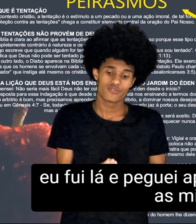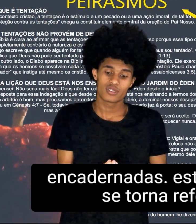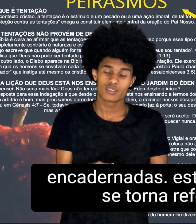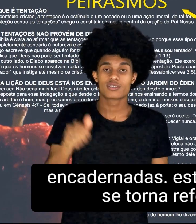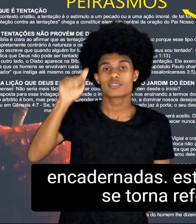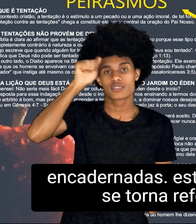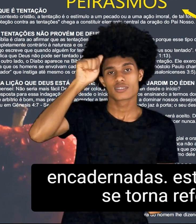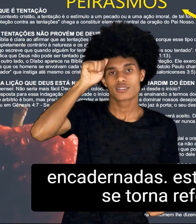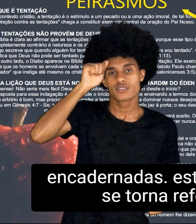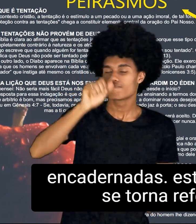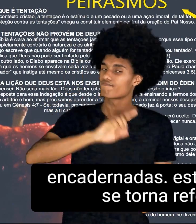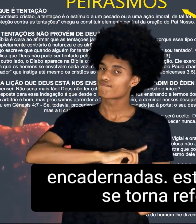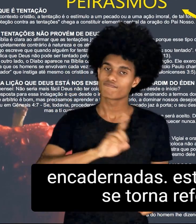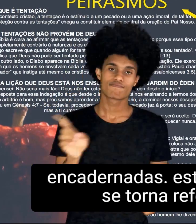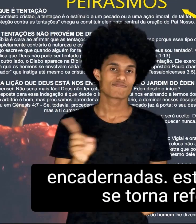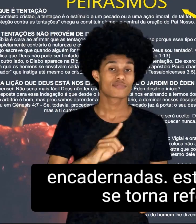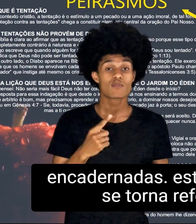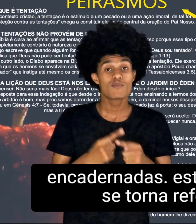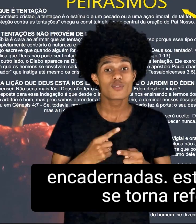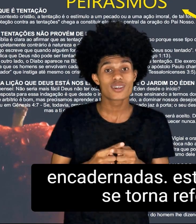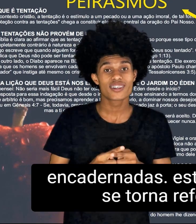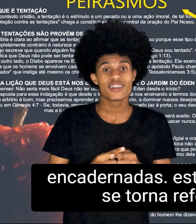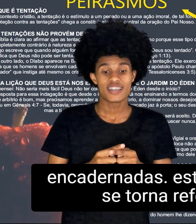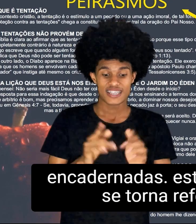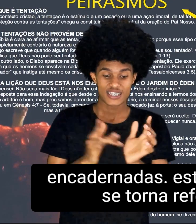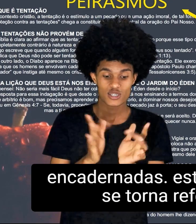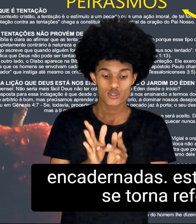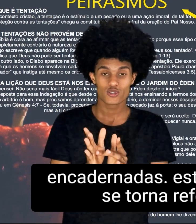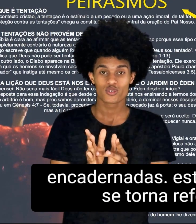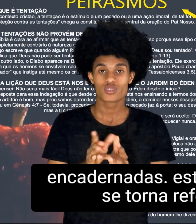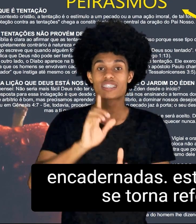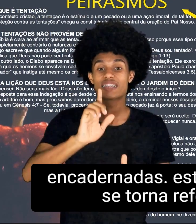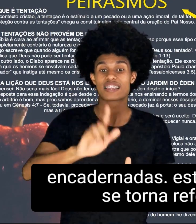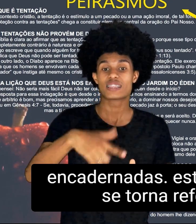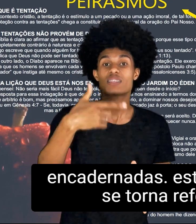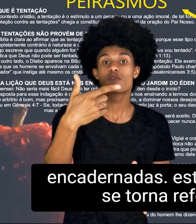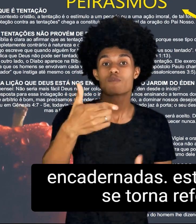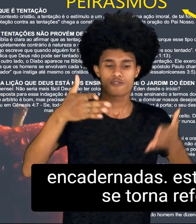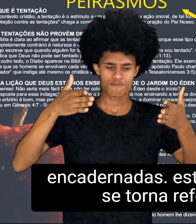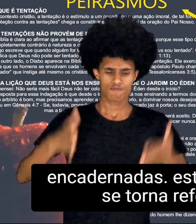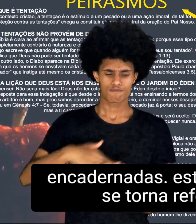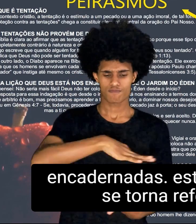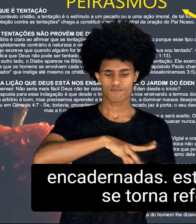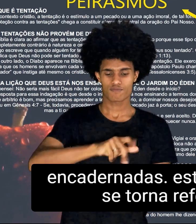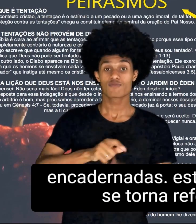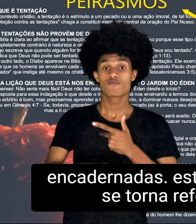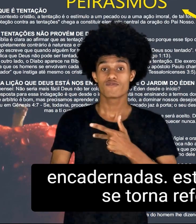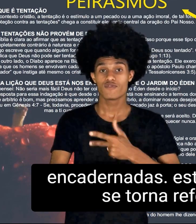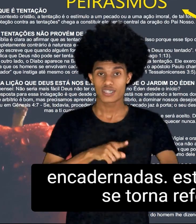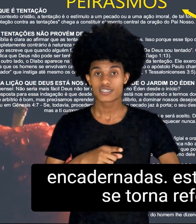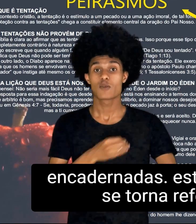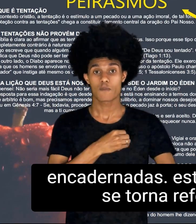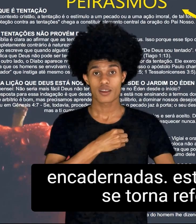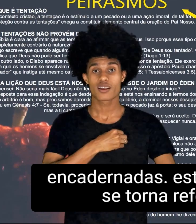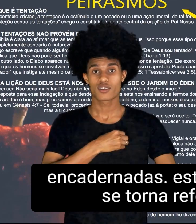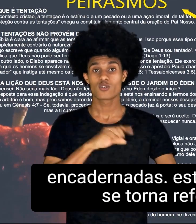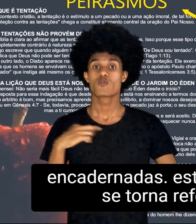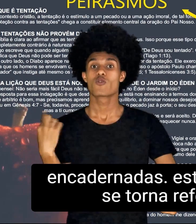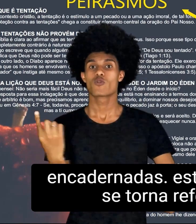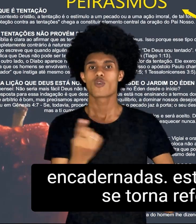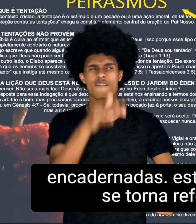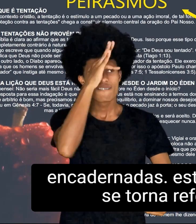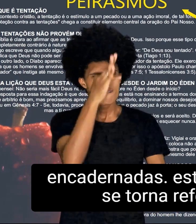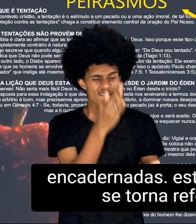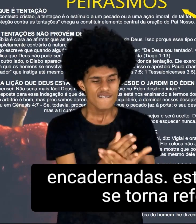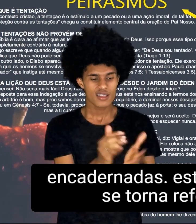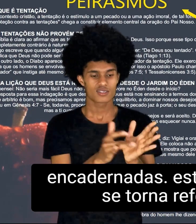apostilas encadernadas, tá vendo? Deixa eu ver. Aqui no vídeo, olha lá. Então assim, tem um monte, ó. Tem um monte. E aí, isso